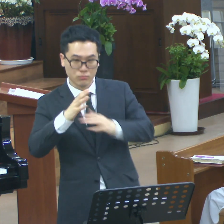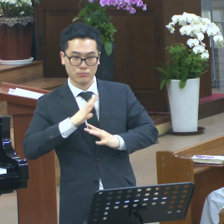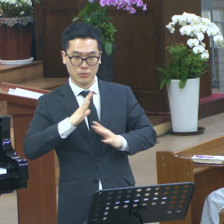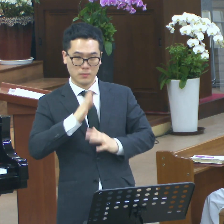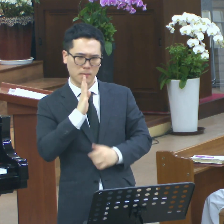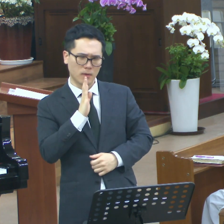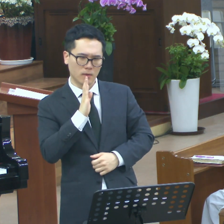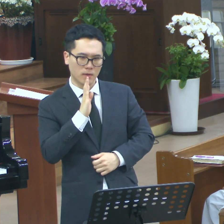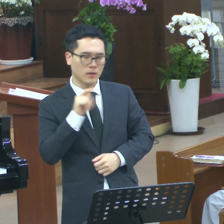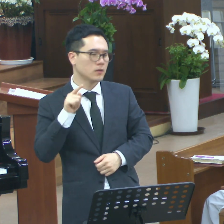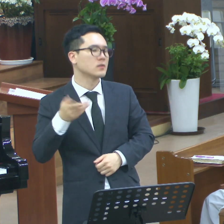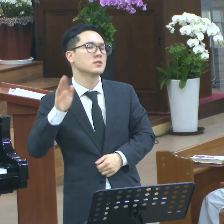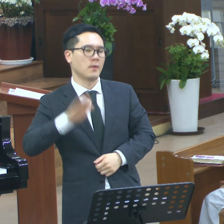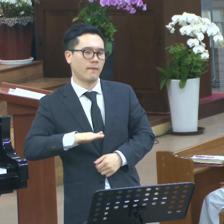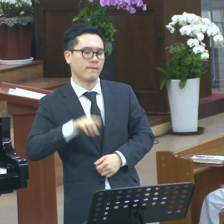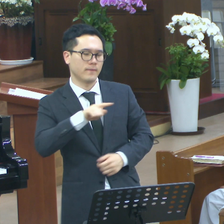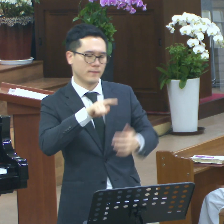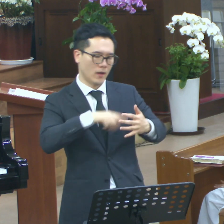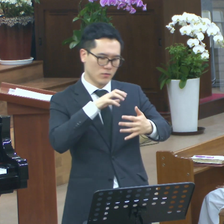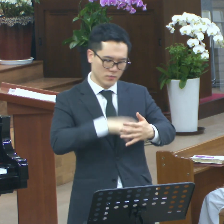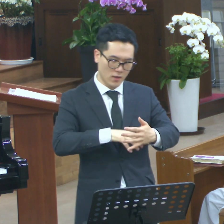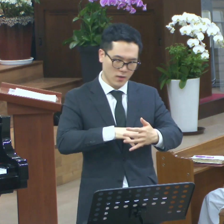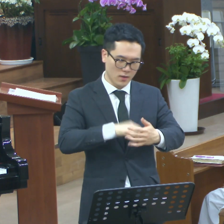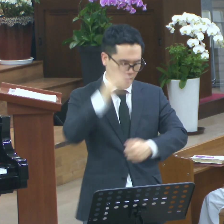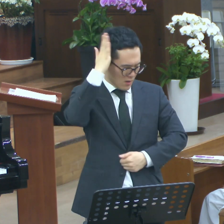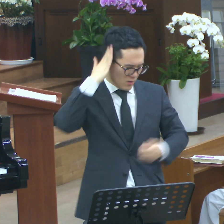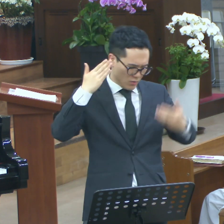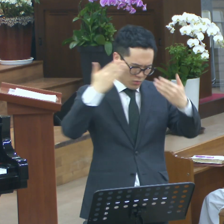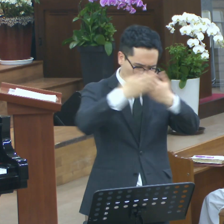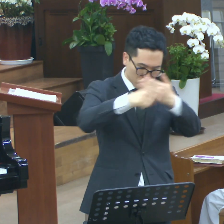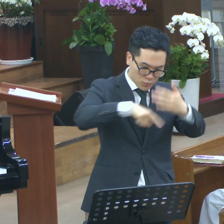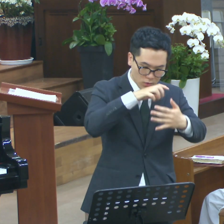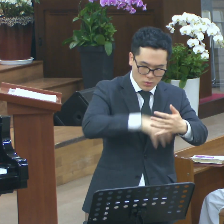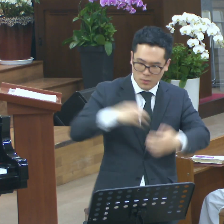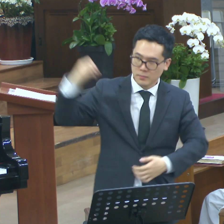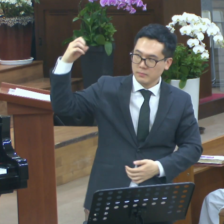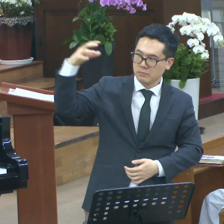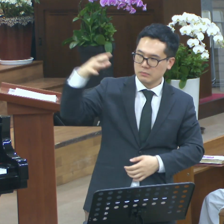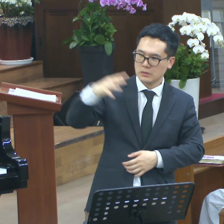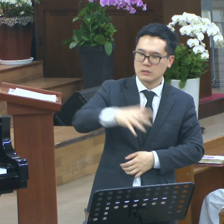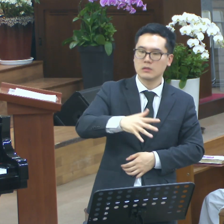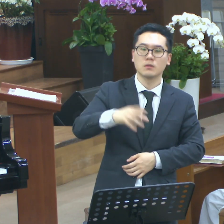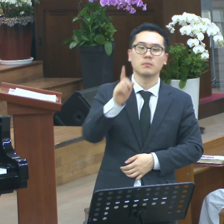그 가운데 105절 주의 말씀은 내 발의 등이요 내 길의 빛이니이다.